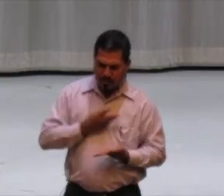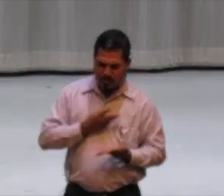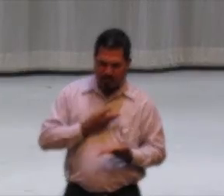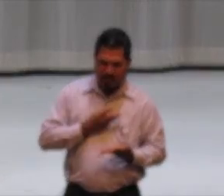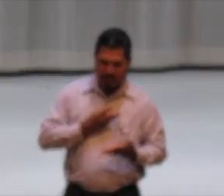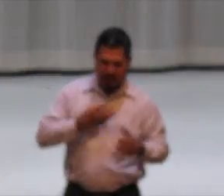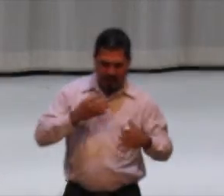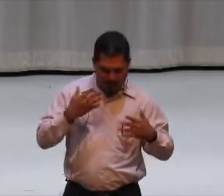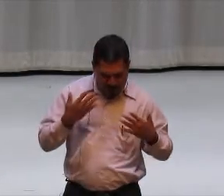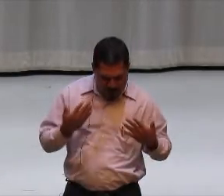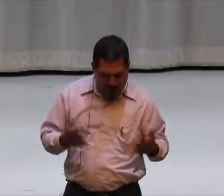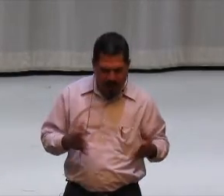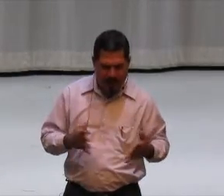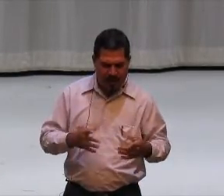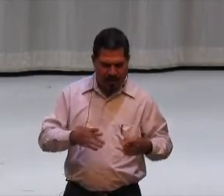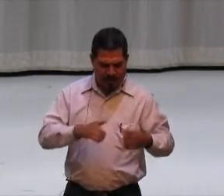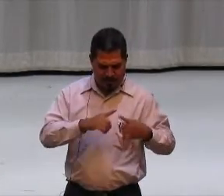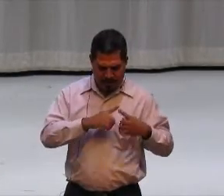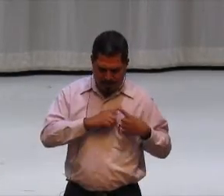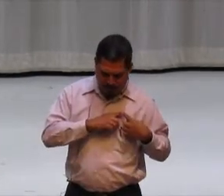nosotros, a los que ya tenemos